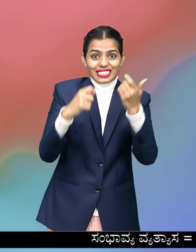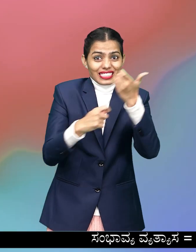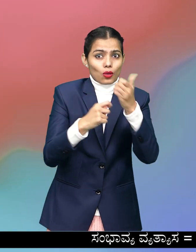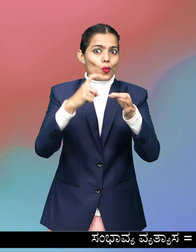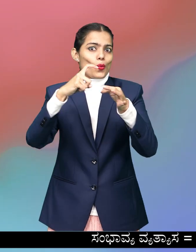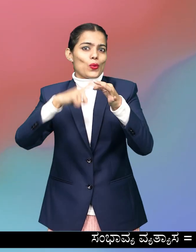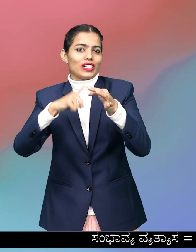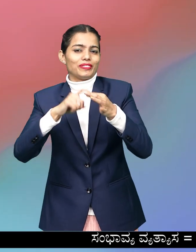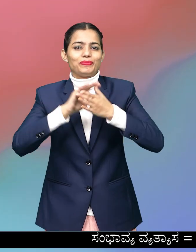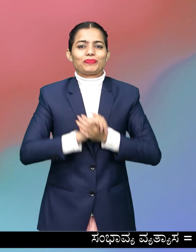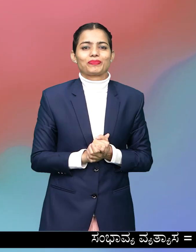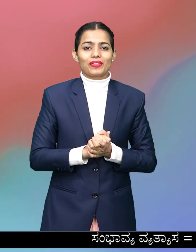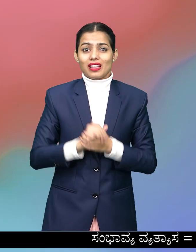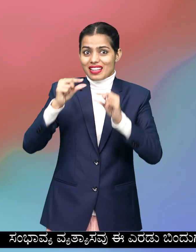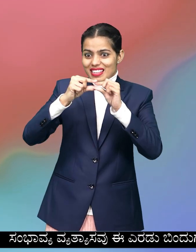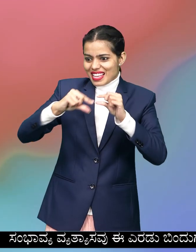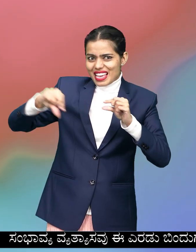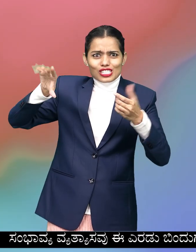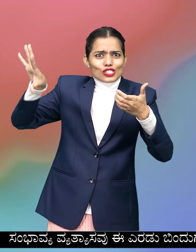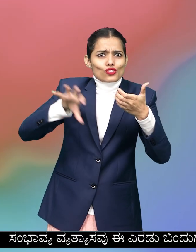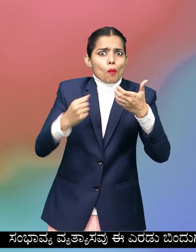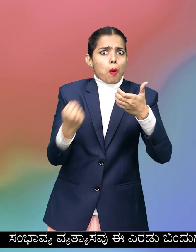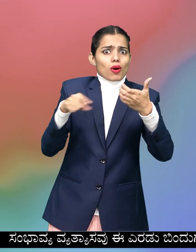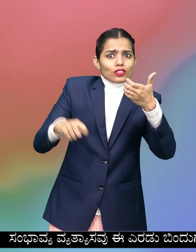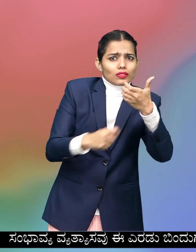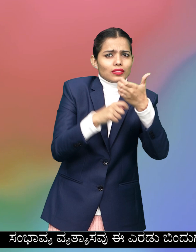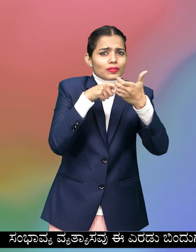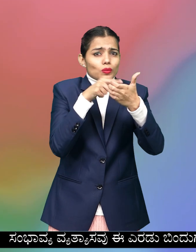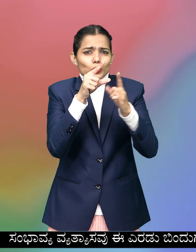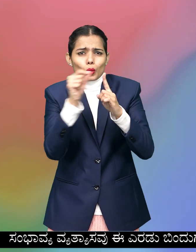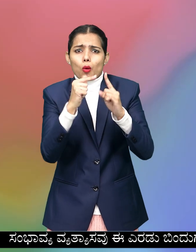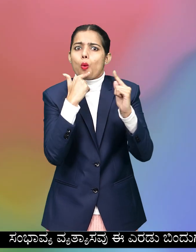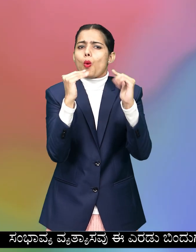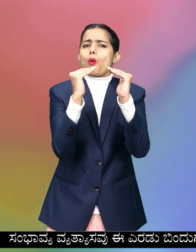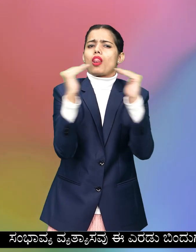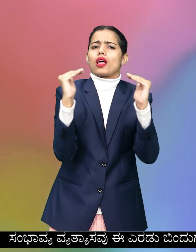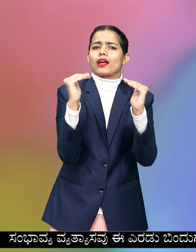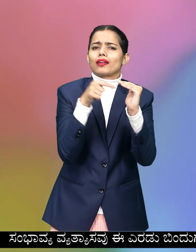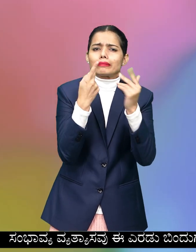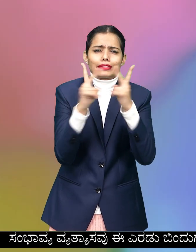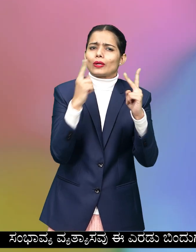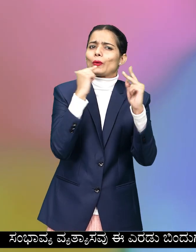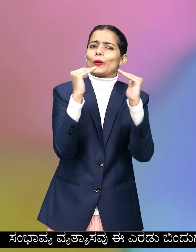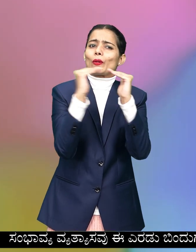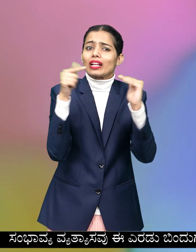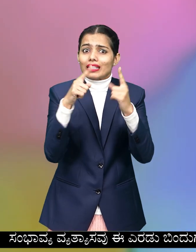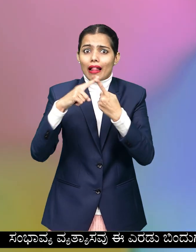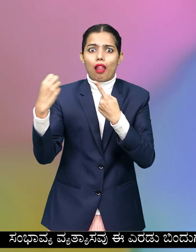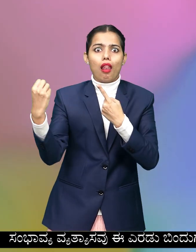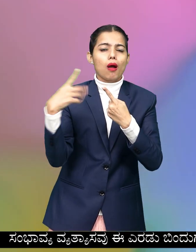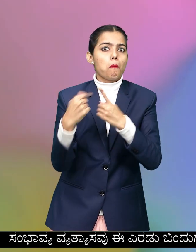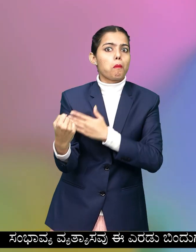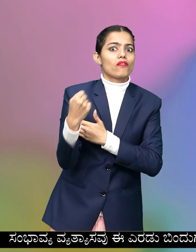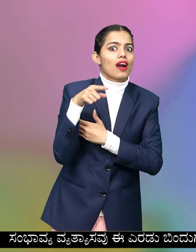ಮಾಡಲಾಗಿದೆ W/ ಚಾರ್ಜ್ Q. ಸಂಭಾವ್ಯ ವ್ಯತ್ಯಾಸವು ಈ ಎರಡು ಬಿಂದುಗಳ ವಿದ್ಯುತ್ ಸಾಮರ್ಥ್ಯದಲ್ಲಿ ವ್ಯತ್ಯಾಸಕ್ಕೆ